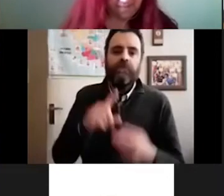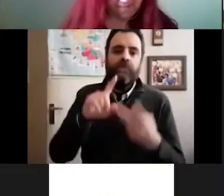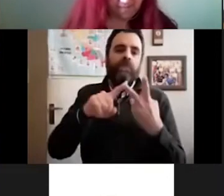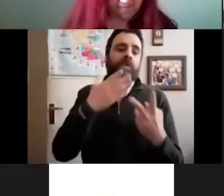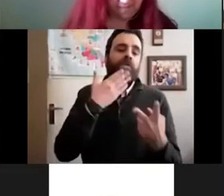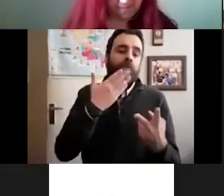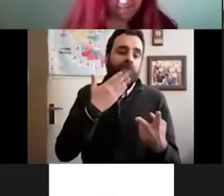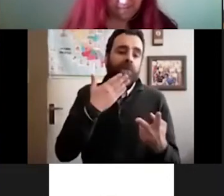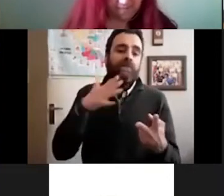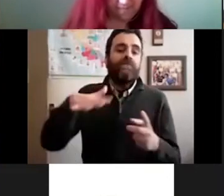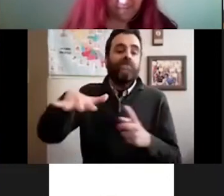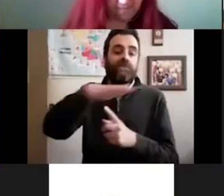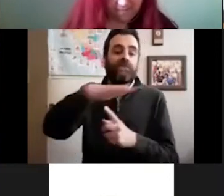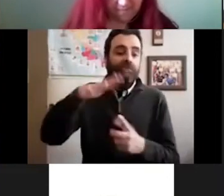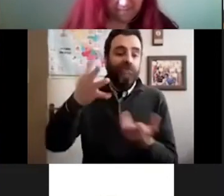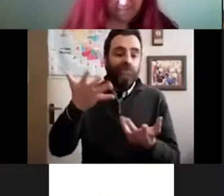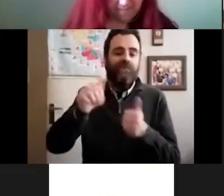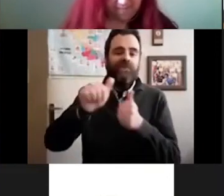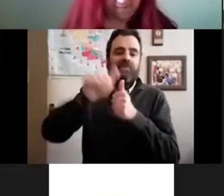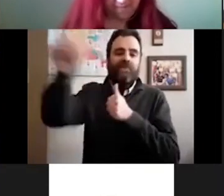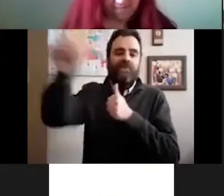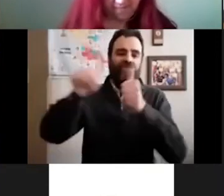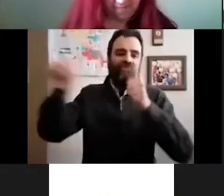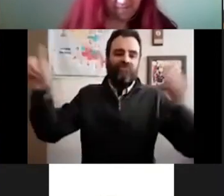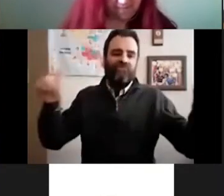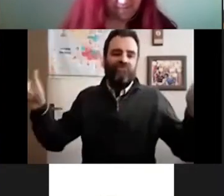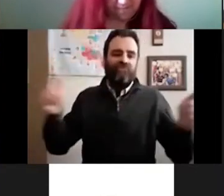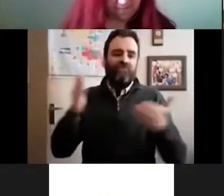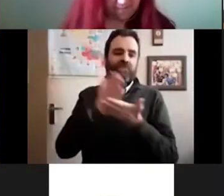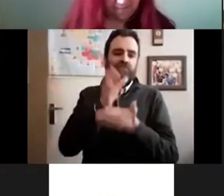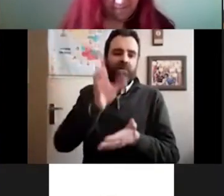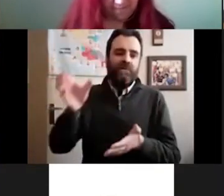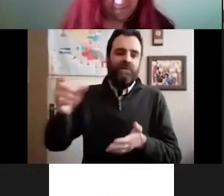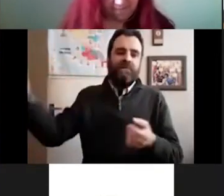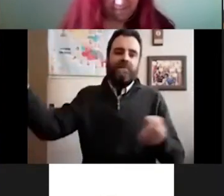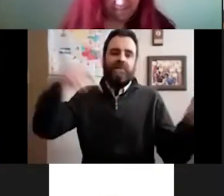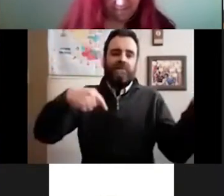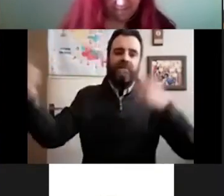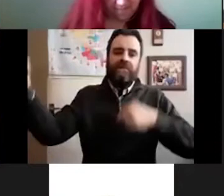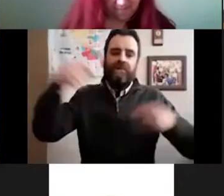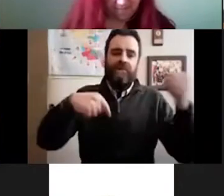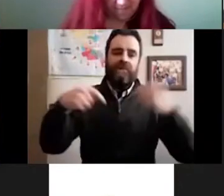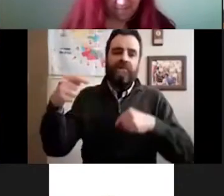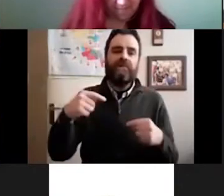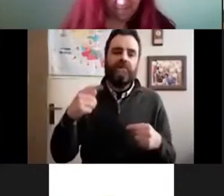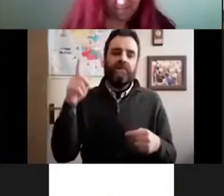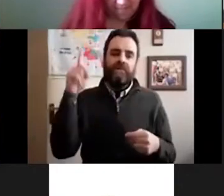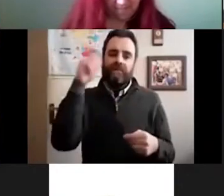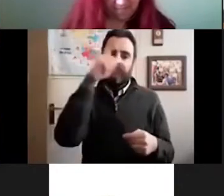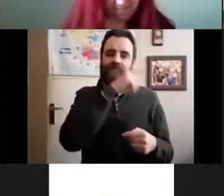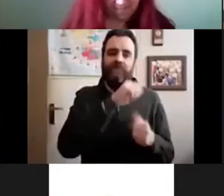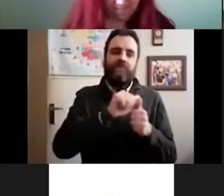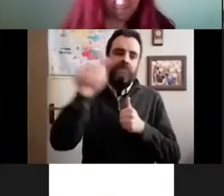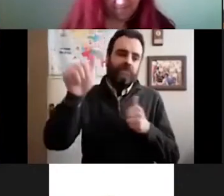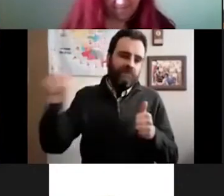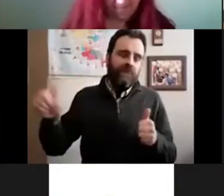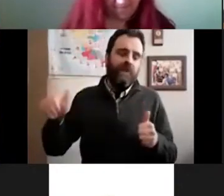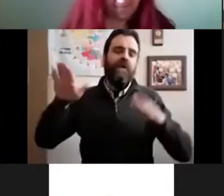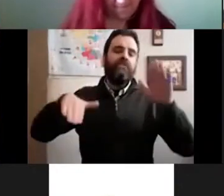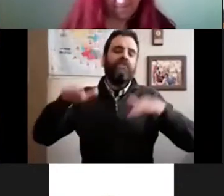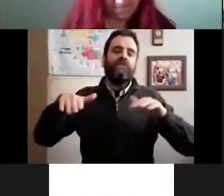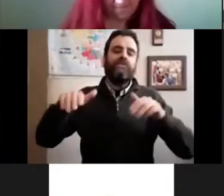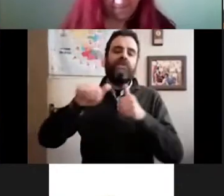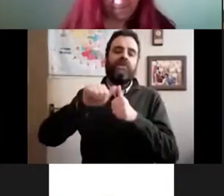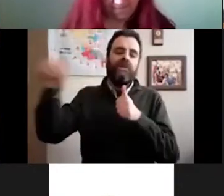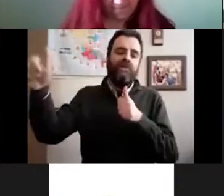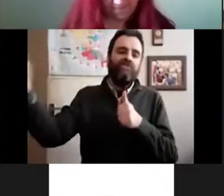difícil. Otra cosa también, ¿qué situación ha sido difícil? La distancia, y que los estudiantes vienen de distintas